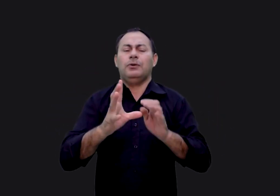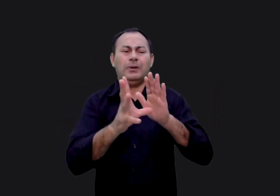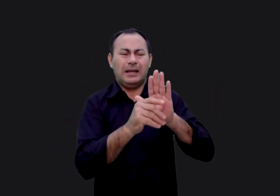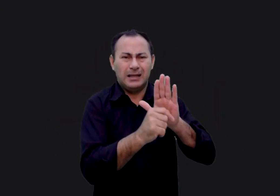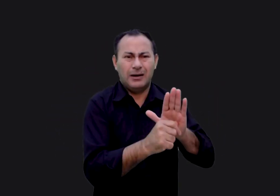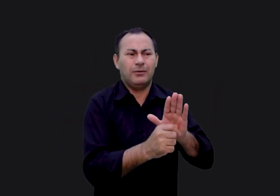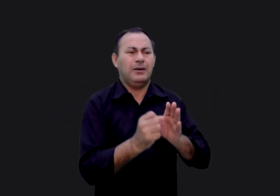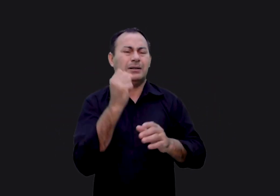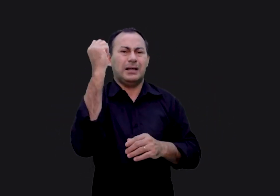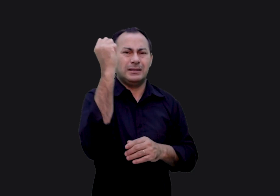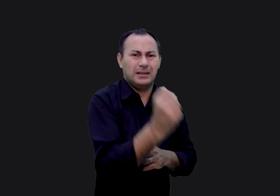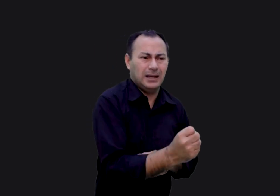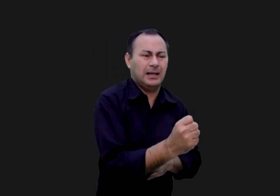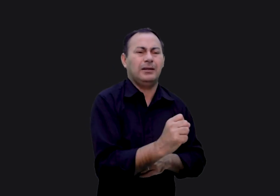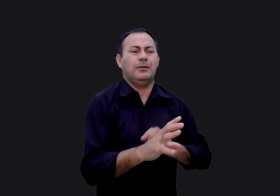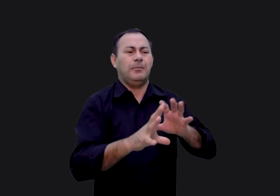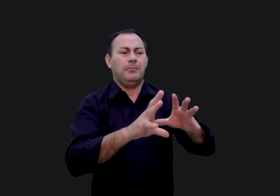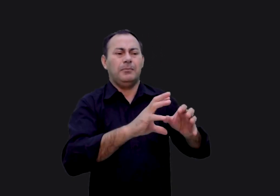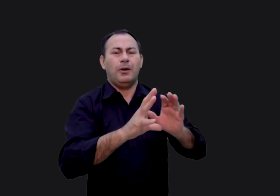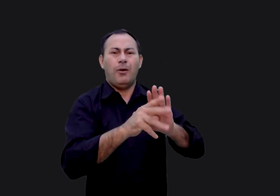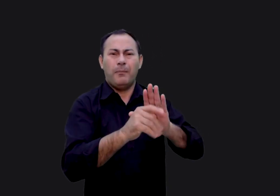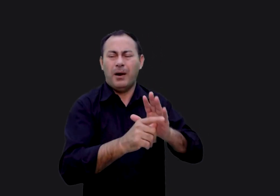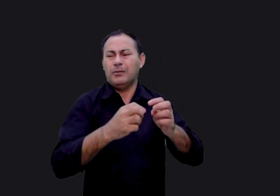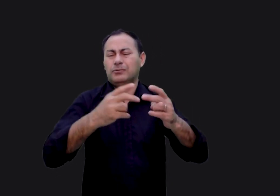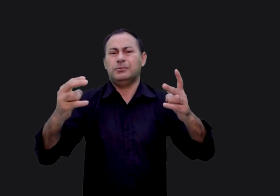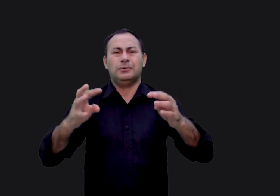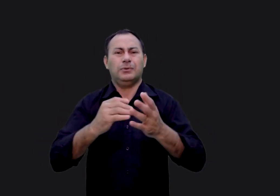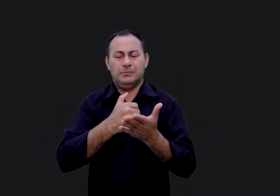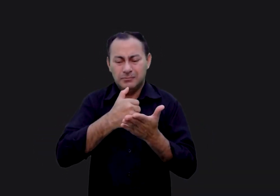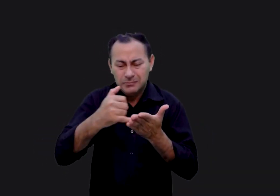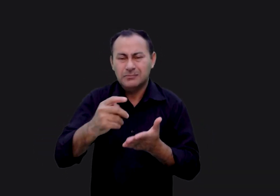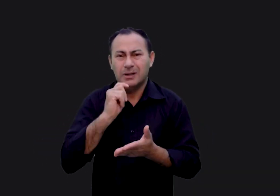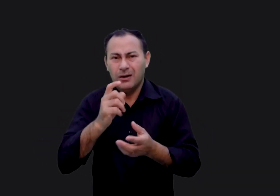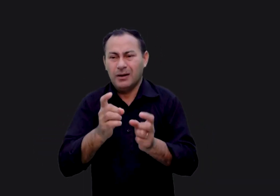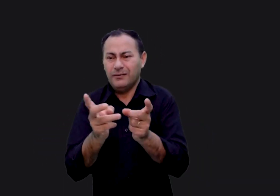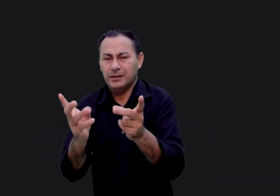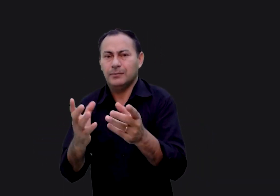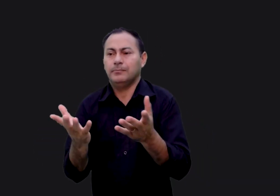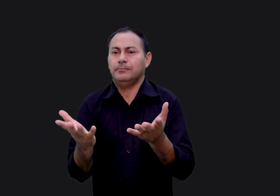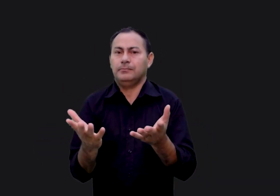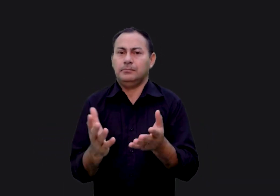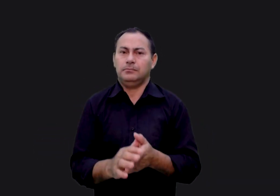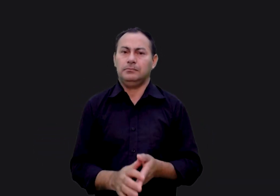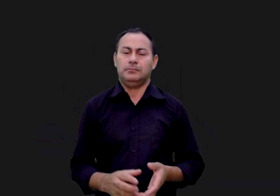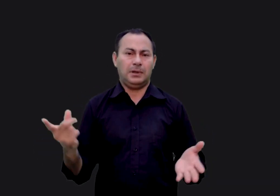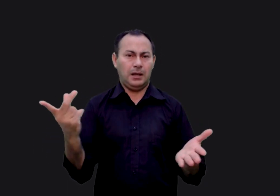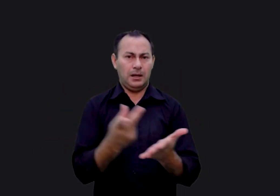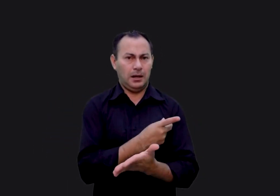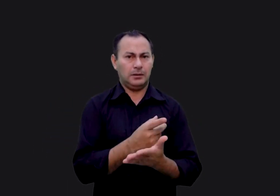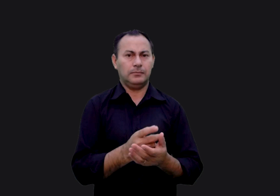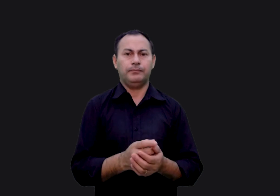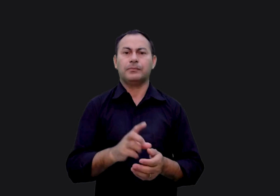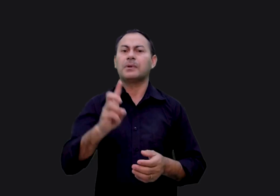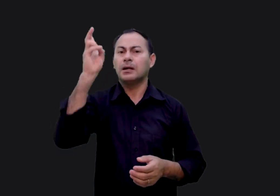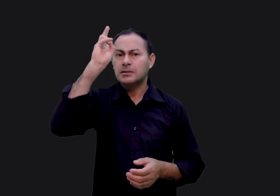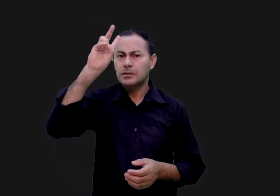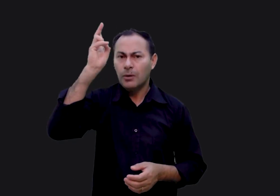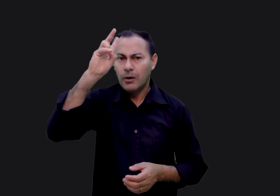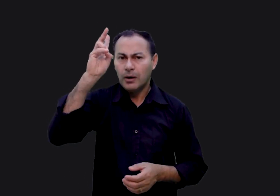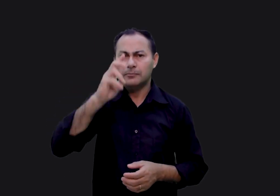um ladrão, ele foi um sequestrador, ele foi um traficante. Isso está errado. A grande história